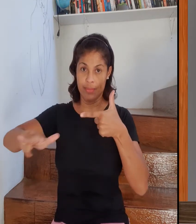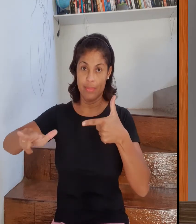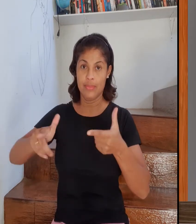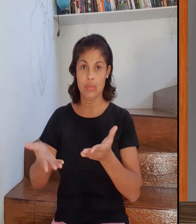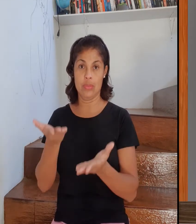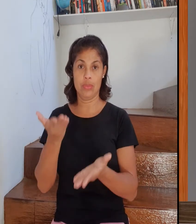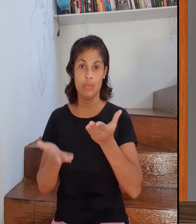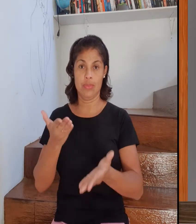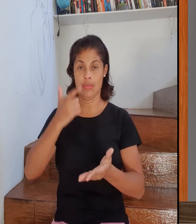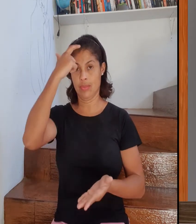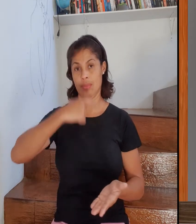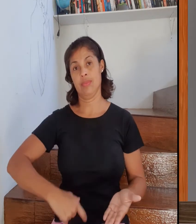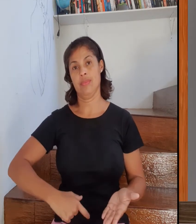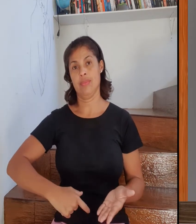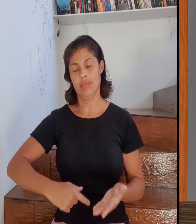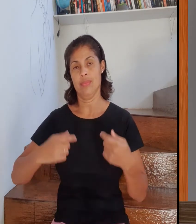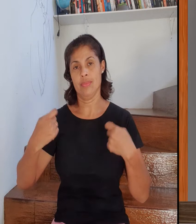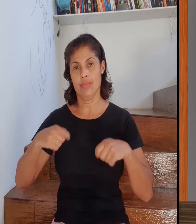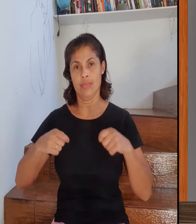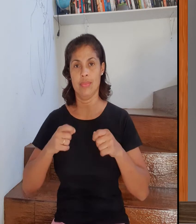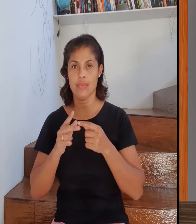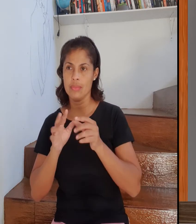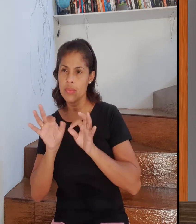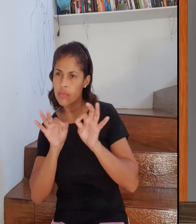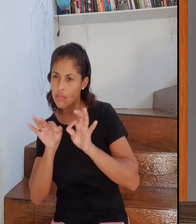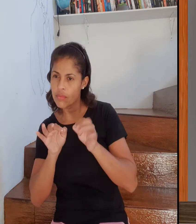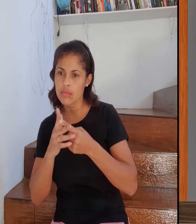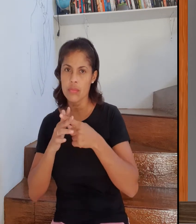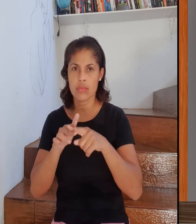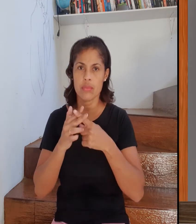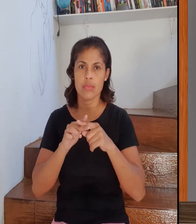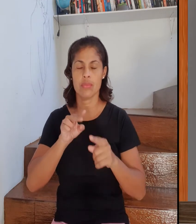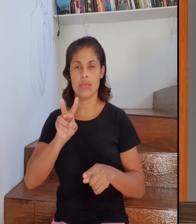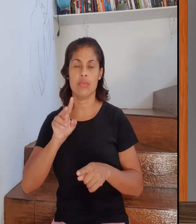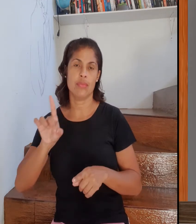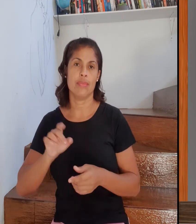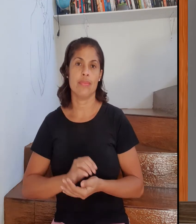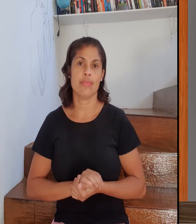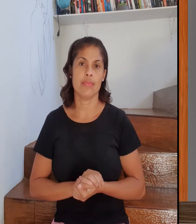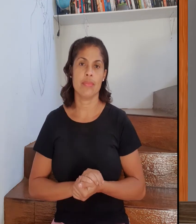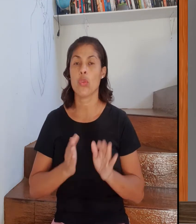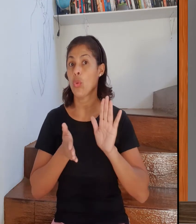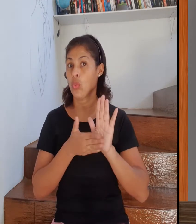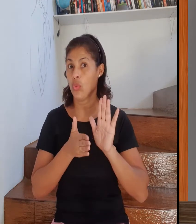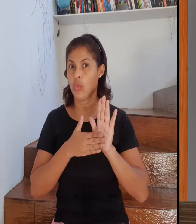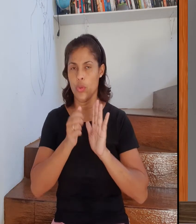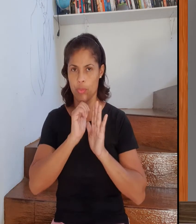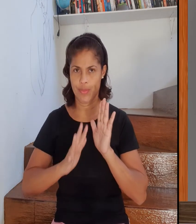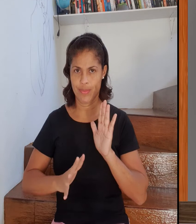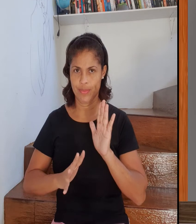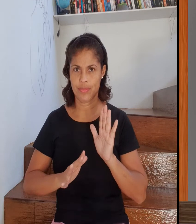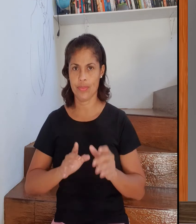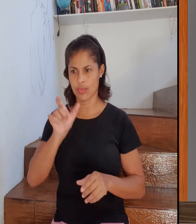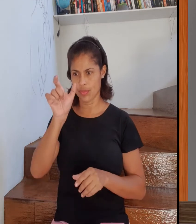resultado pelo peso do paciente, assim corrigindo o VD. Eu vou propor um exercício.